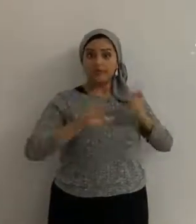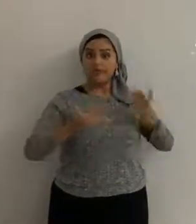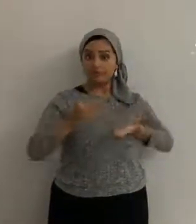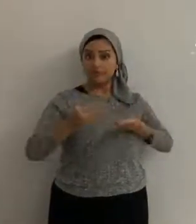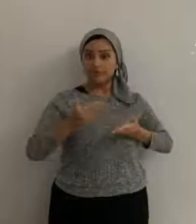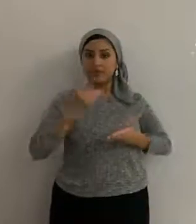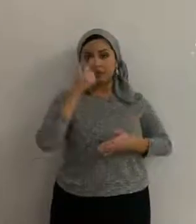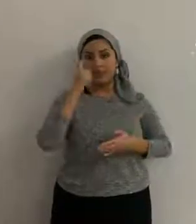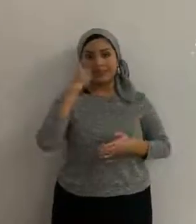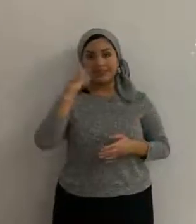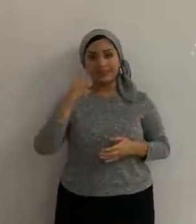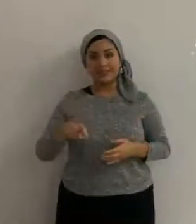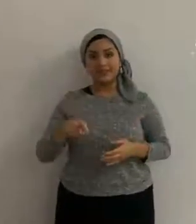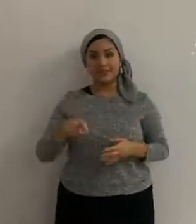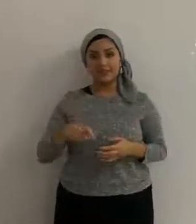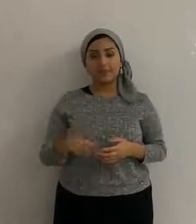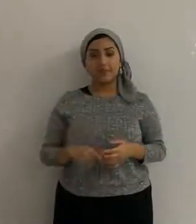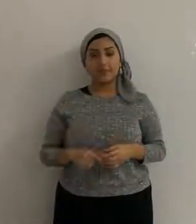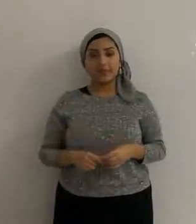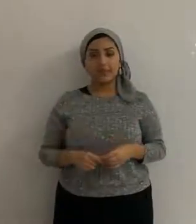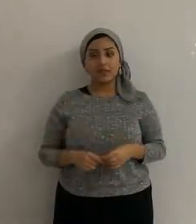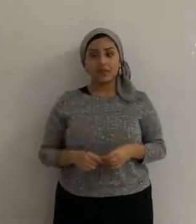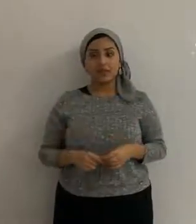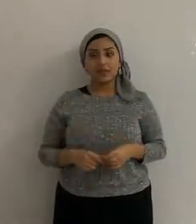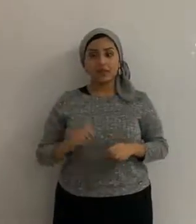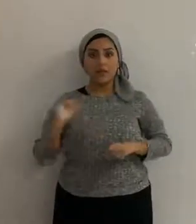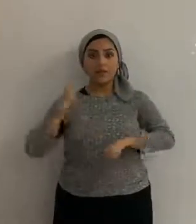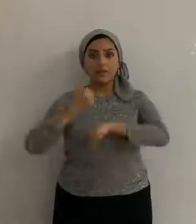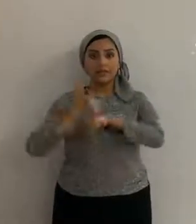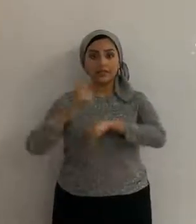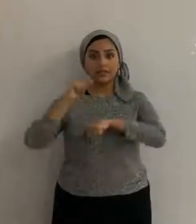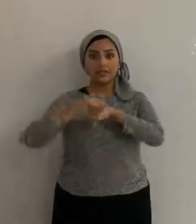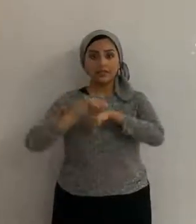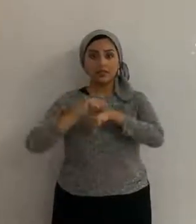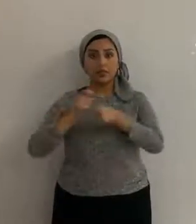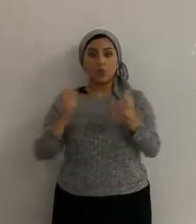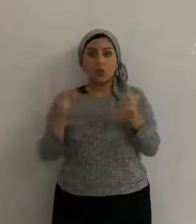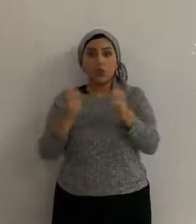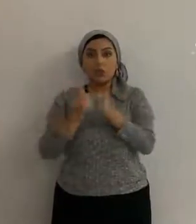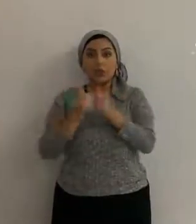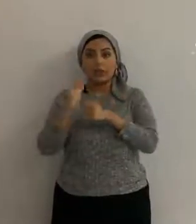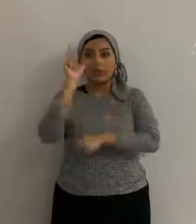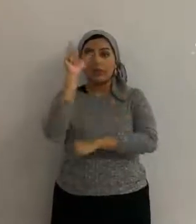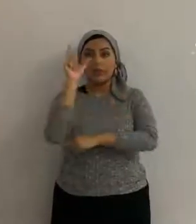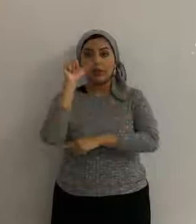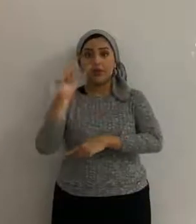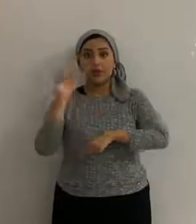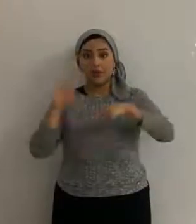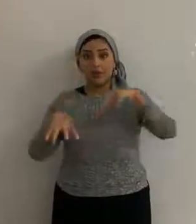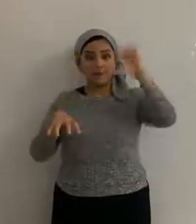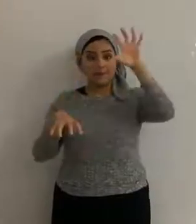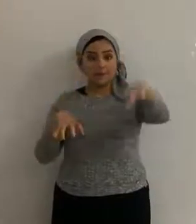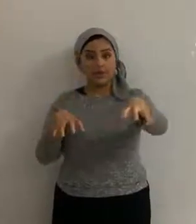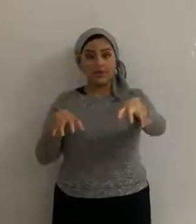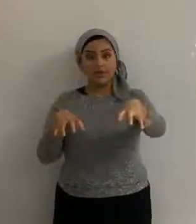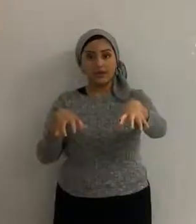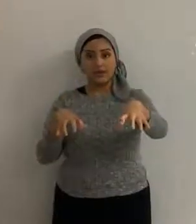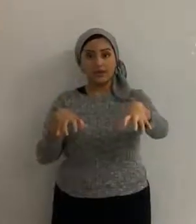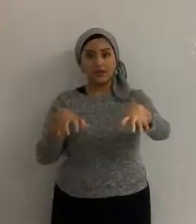tendría que ser puesto el templo a un lado de la mezquita, y eso los musulmanes no lo van a permitir. Ahorita vamos a hablar algo